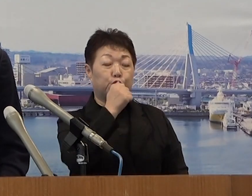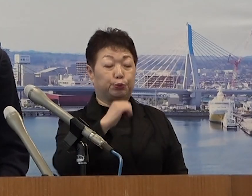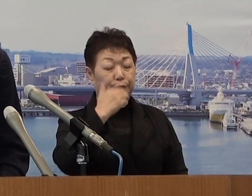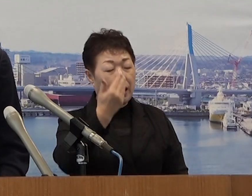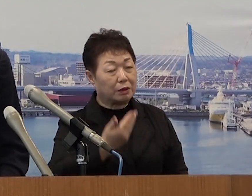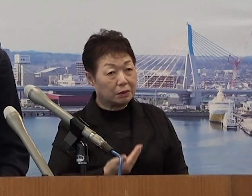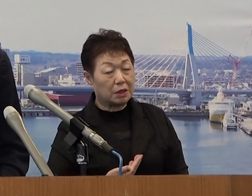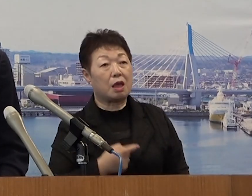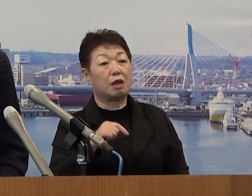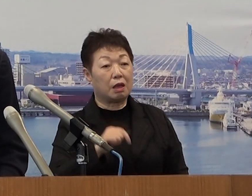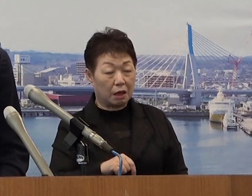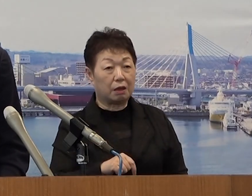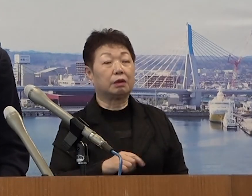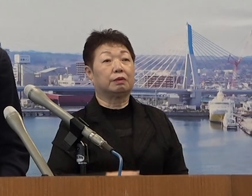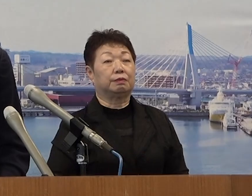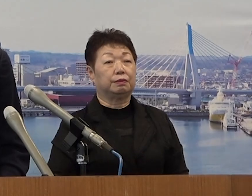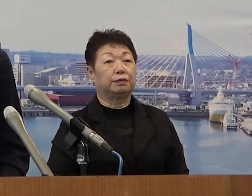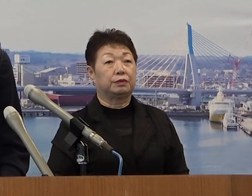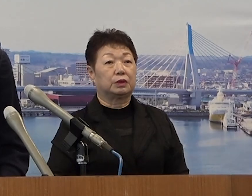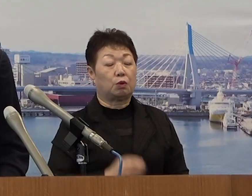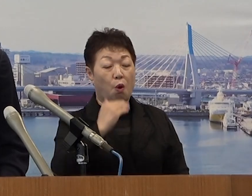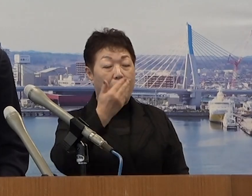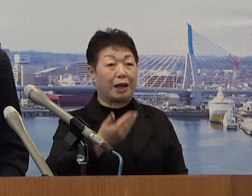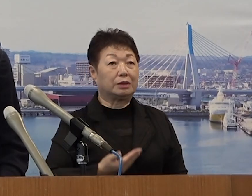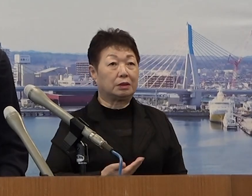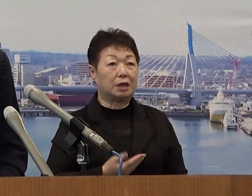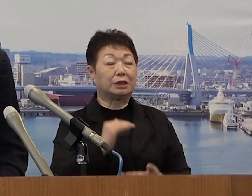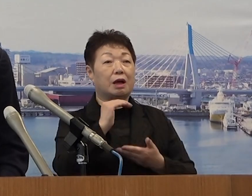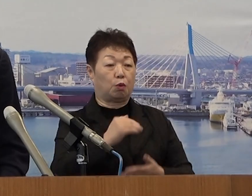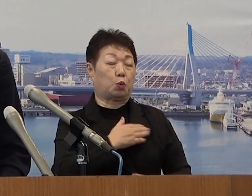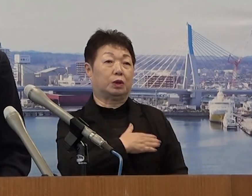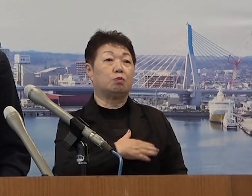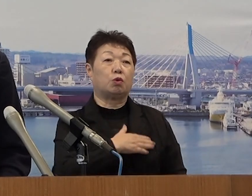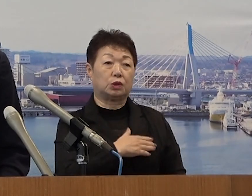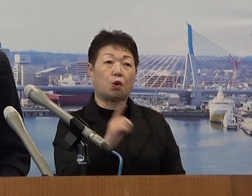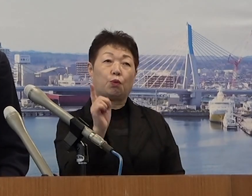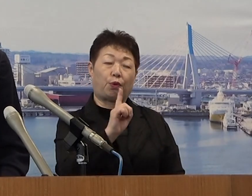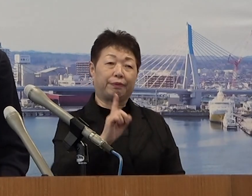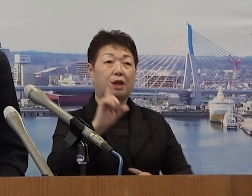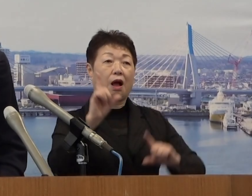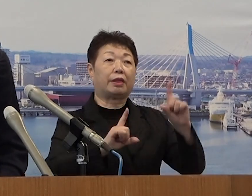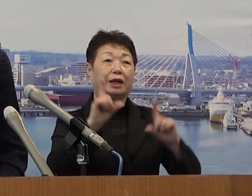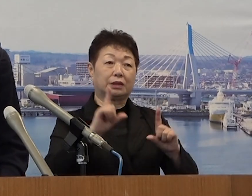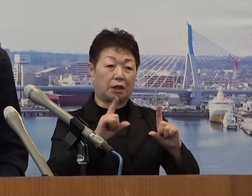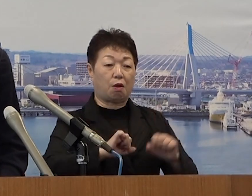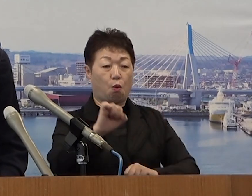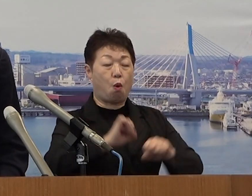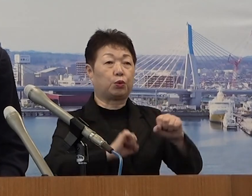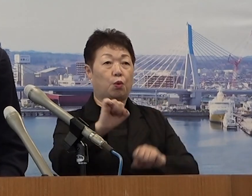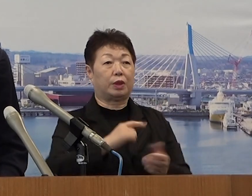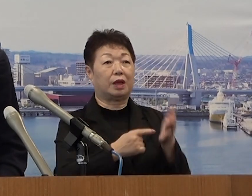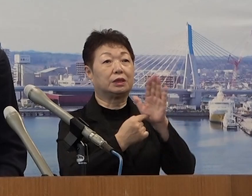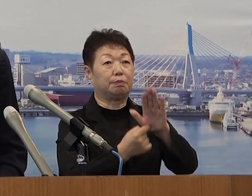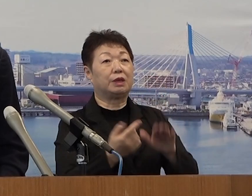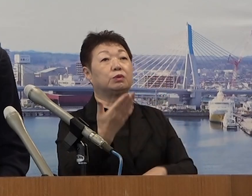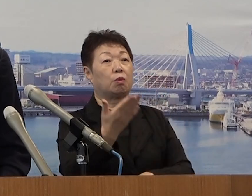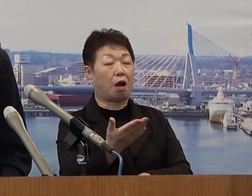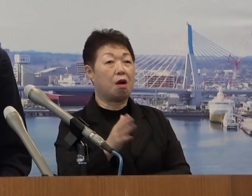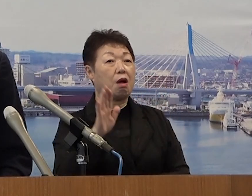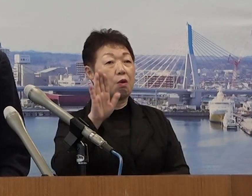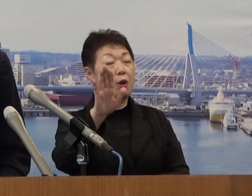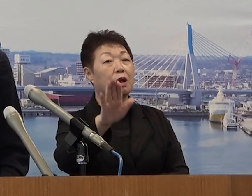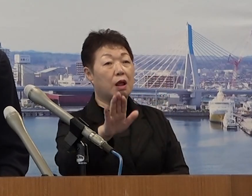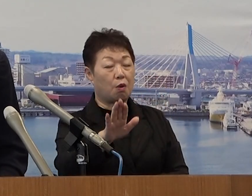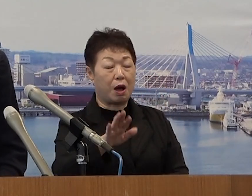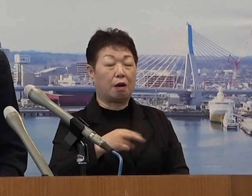省しているということでしたので、その反省している気持ちをどのような形で行動で示していくか、これはやはりこれからも我